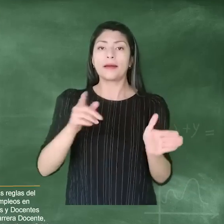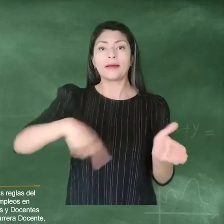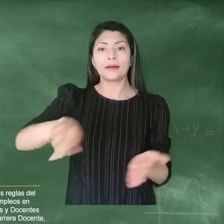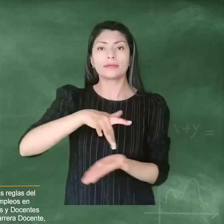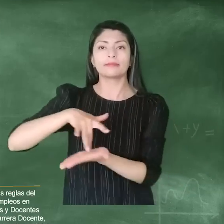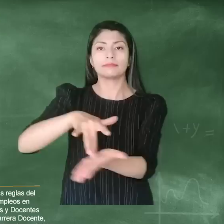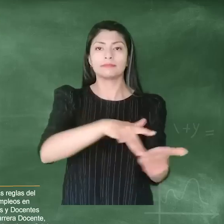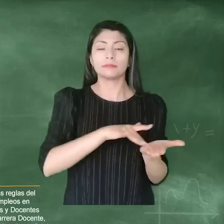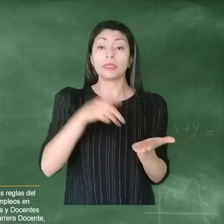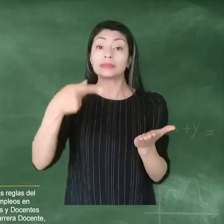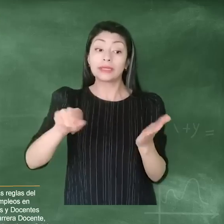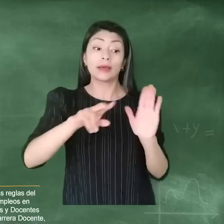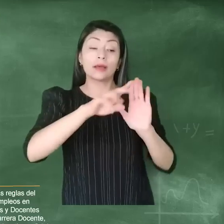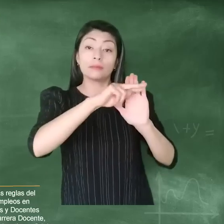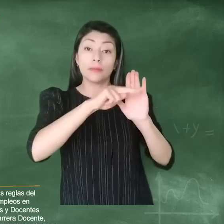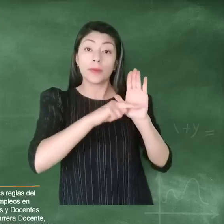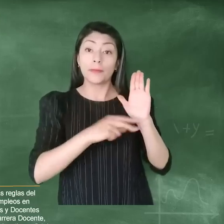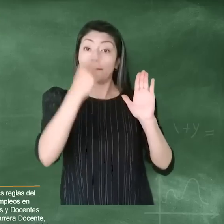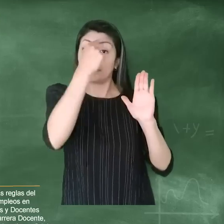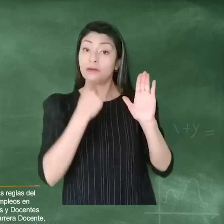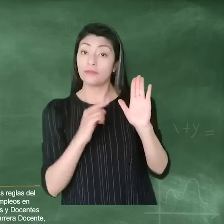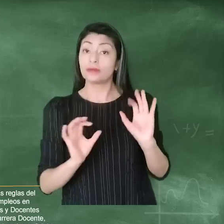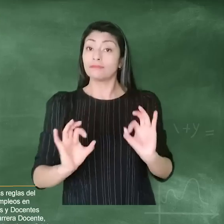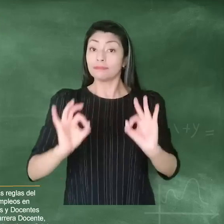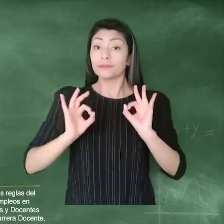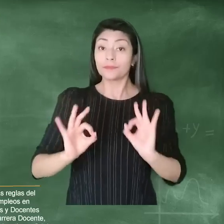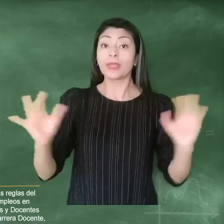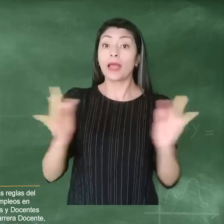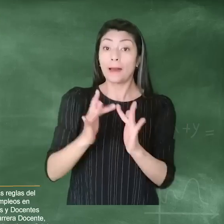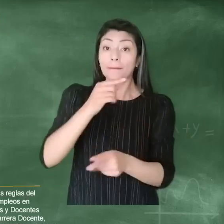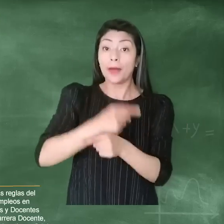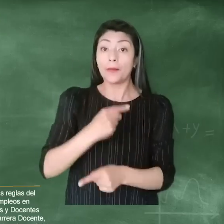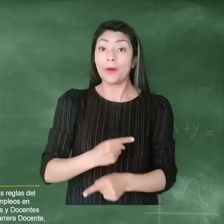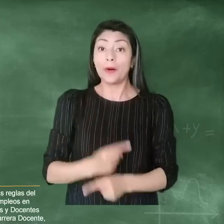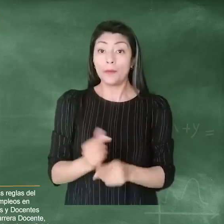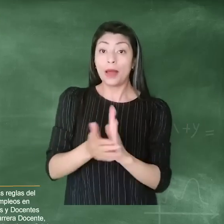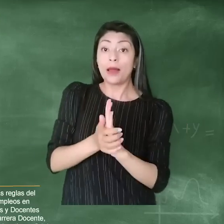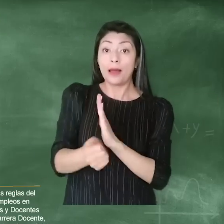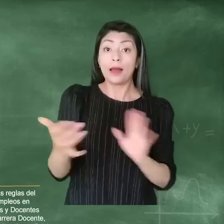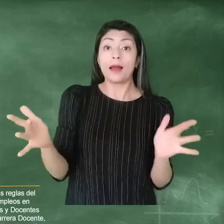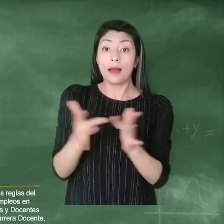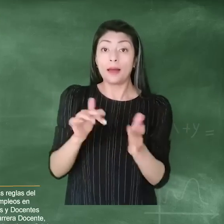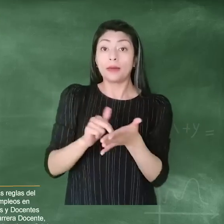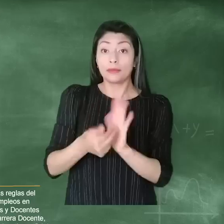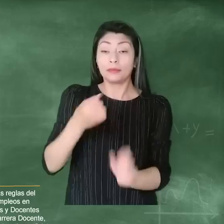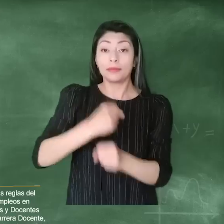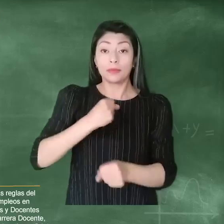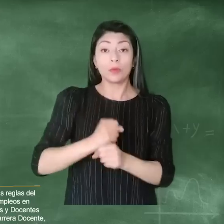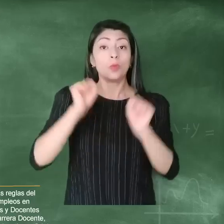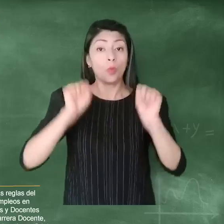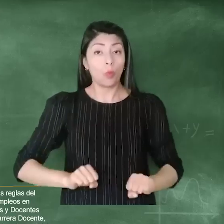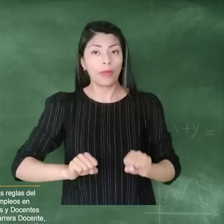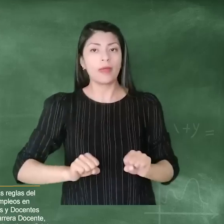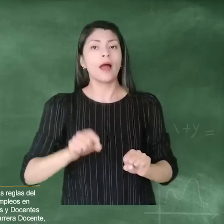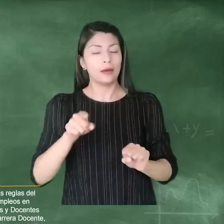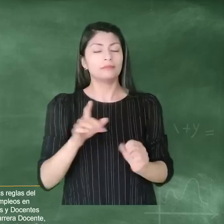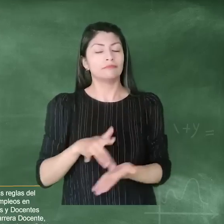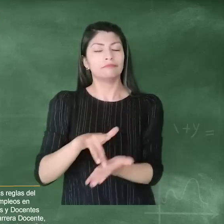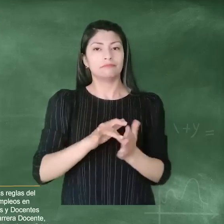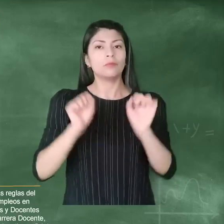podrán participar las personas que acrediten los requisitos y condiciones requeridos para el desempeño de los